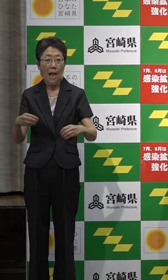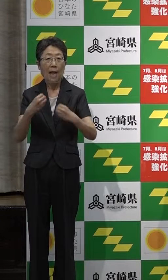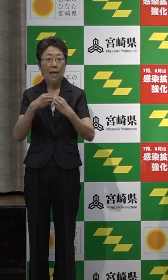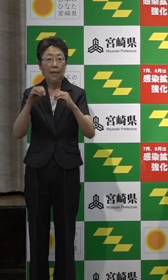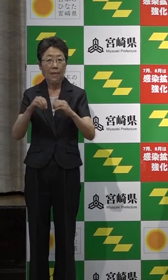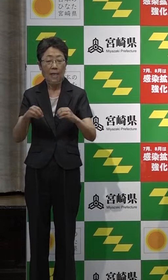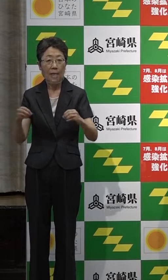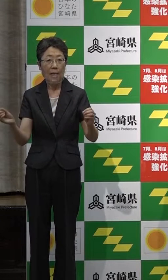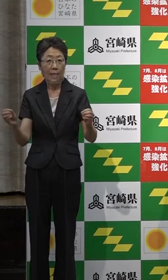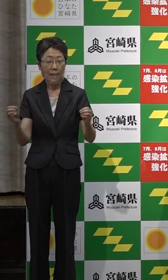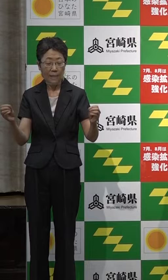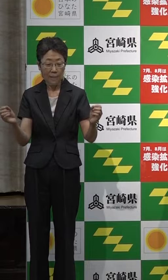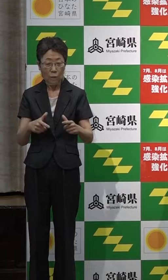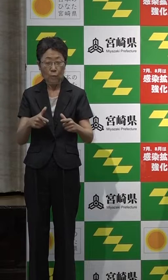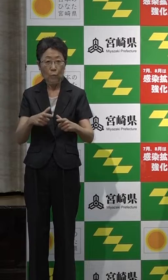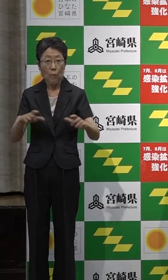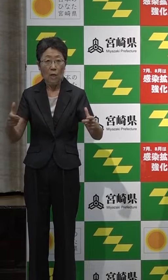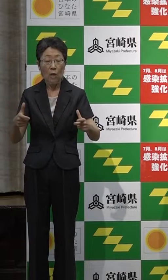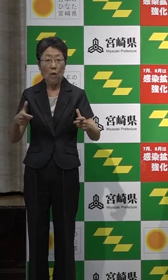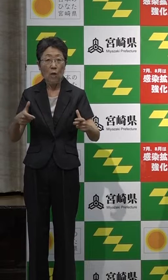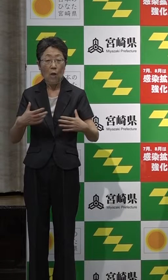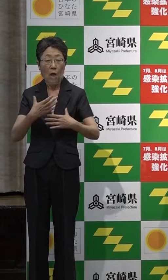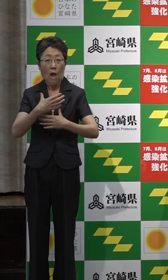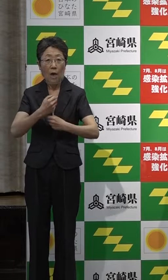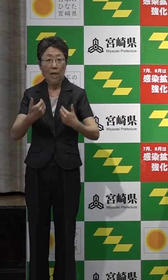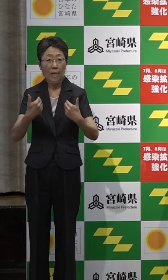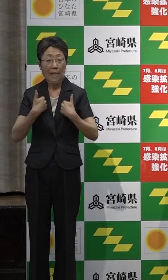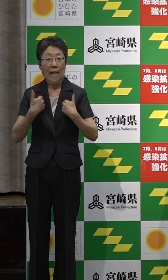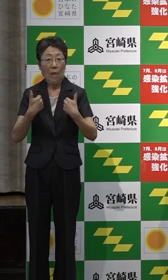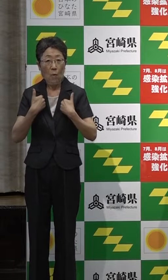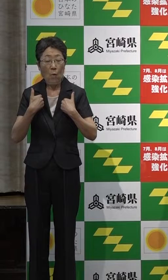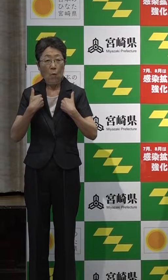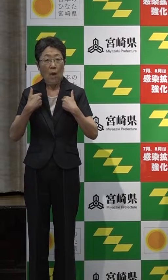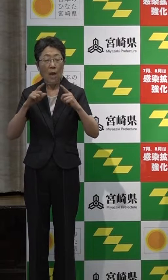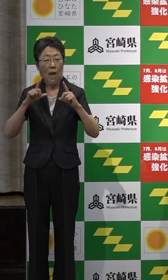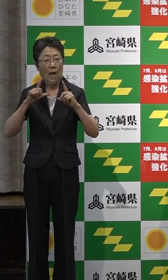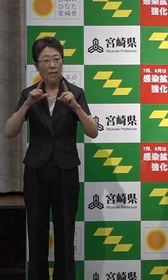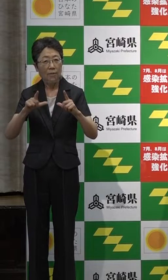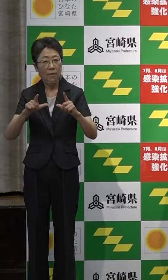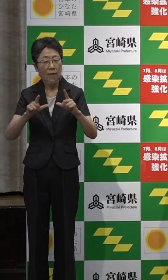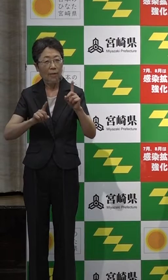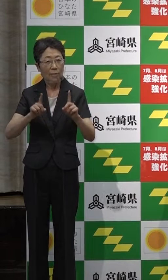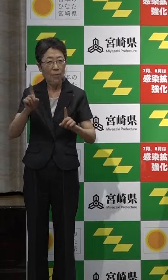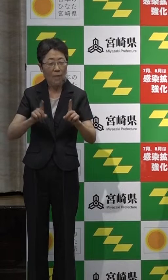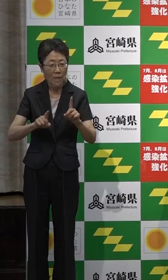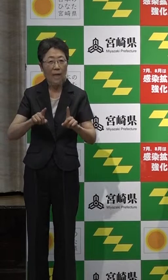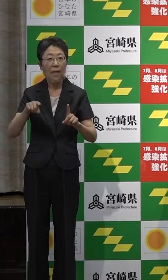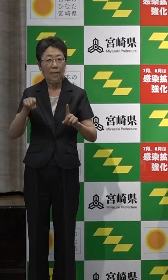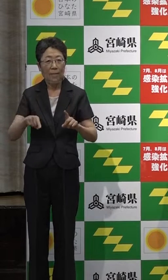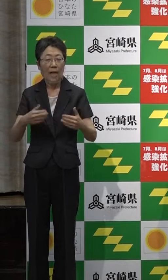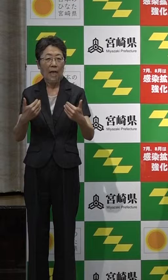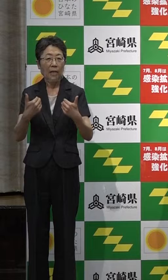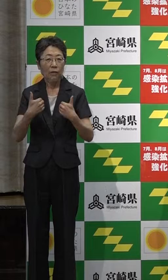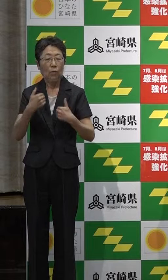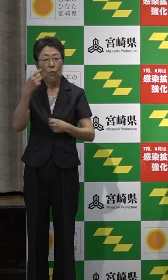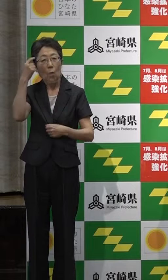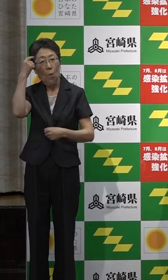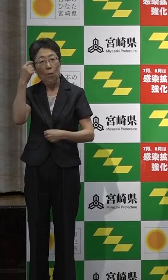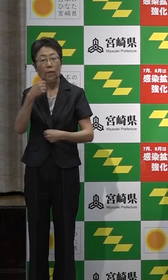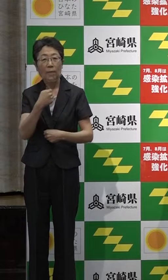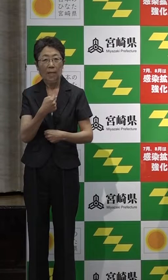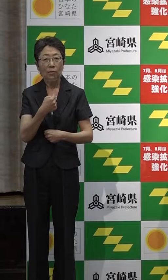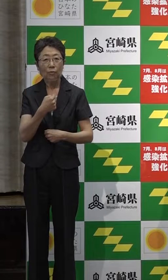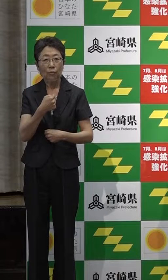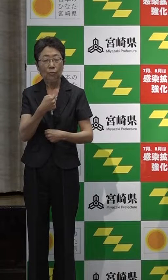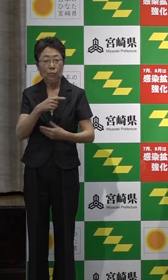の可能性も高いのではないかと、必要性が強いのではないかという今認識を持っております。県下全域で